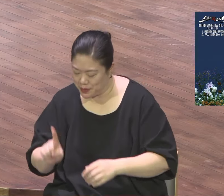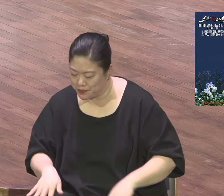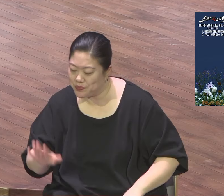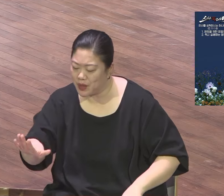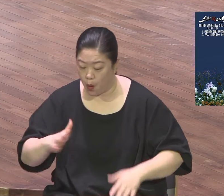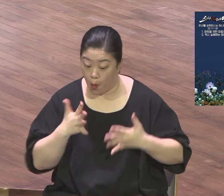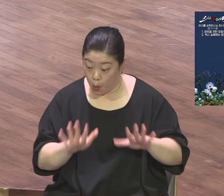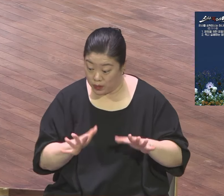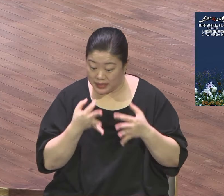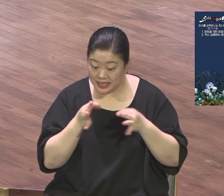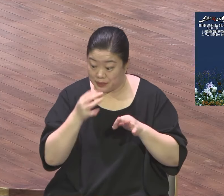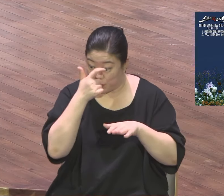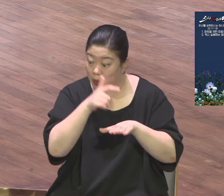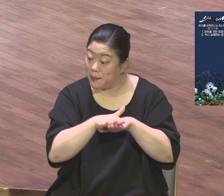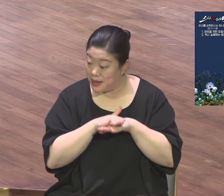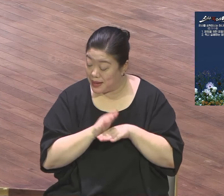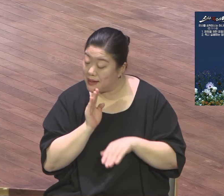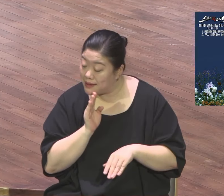8시